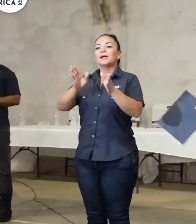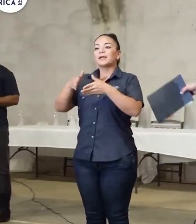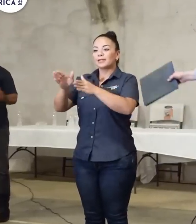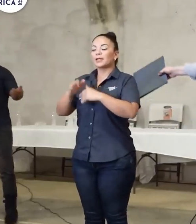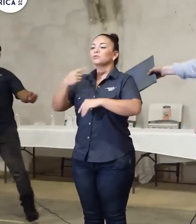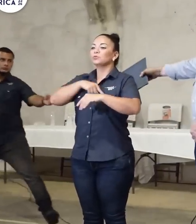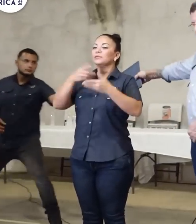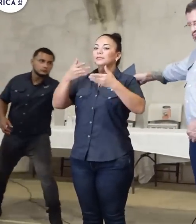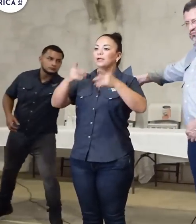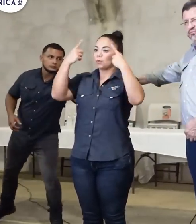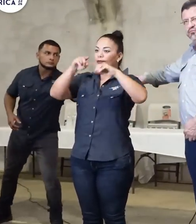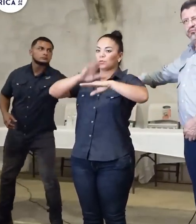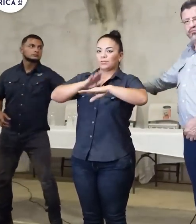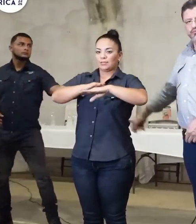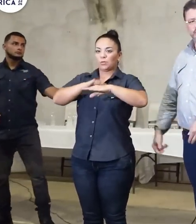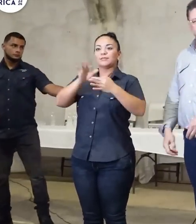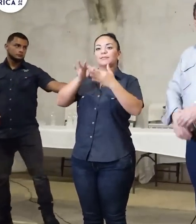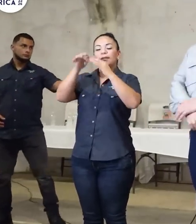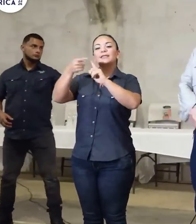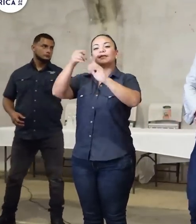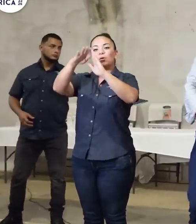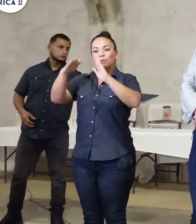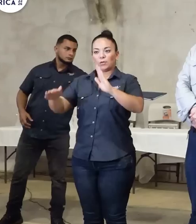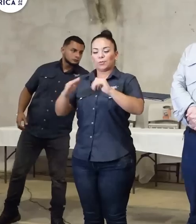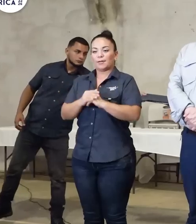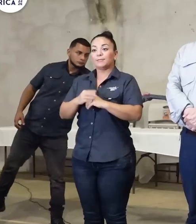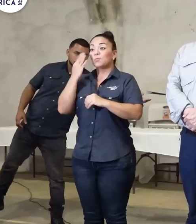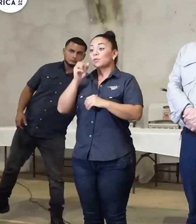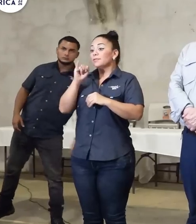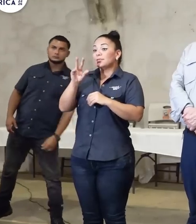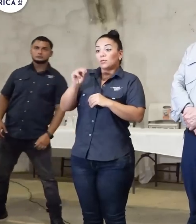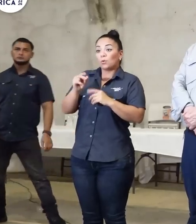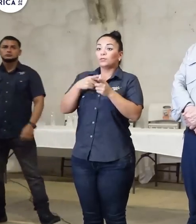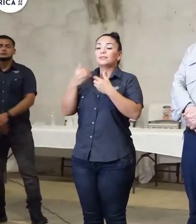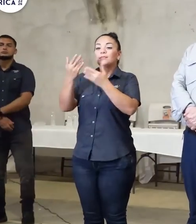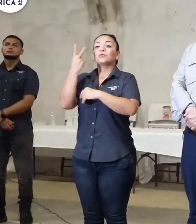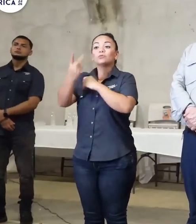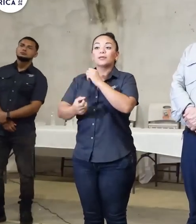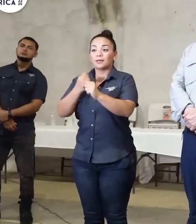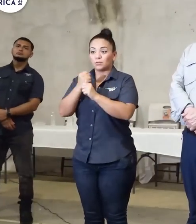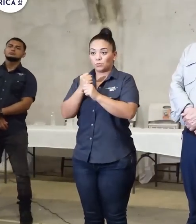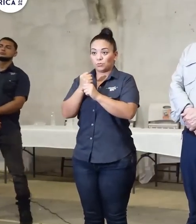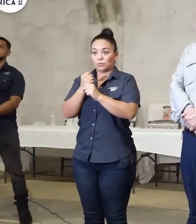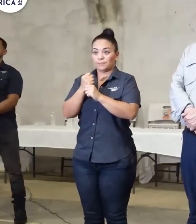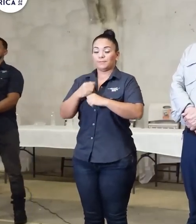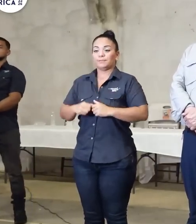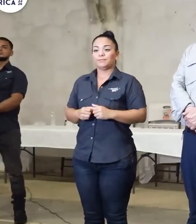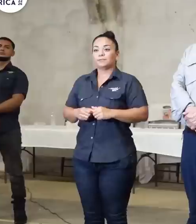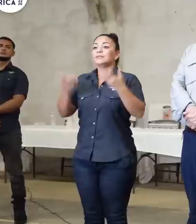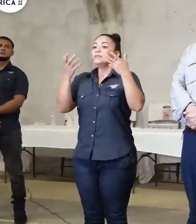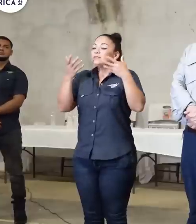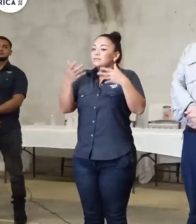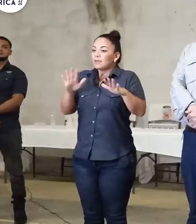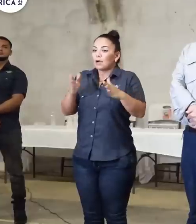una autorización especial de Contraloría, porque si no hubiera habido que esperar 2 años. Ya